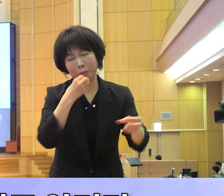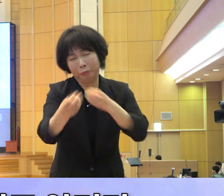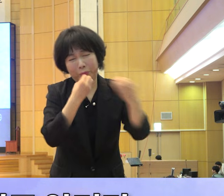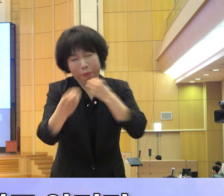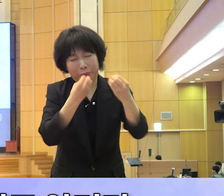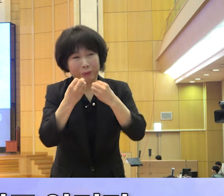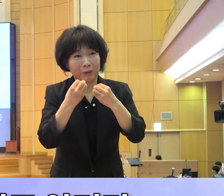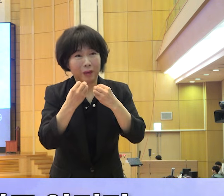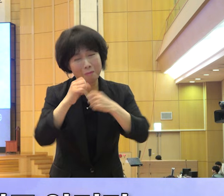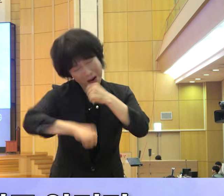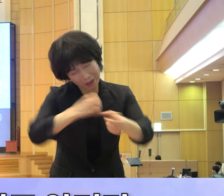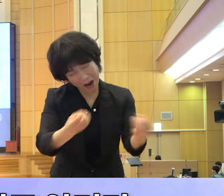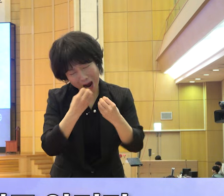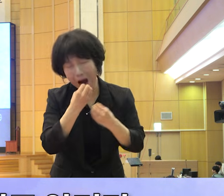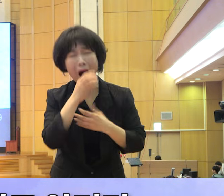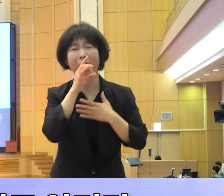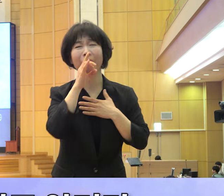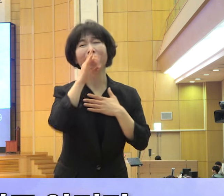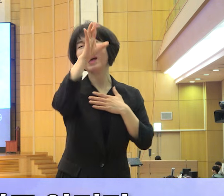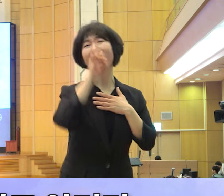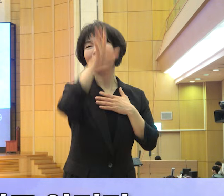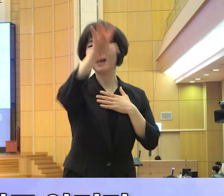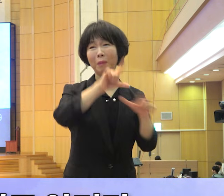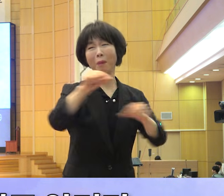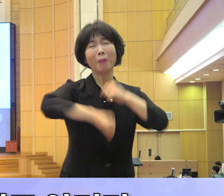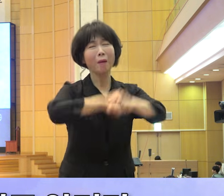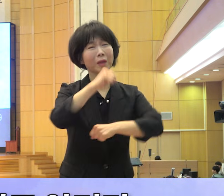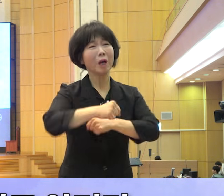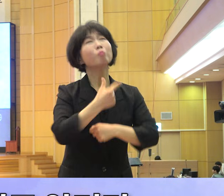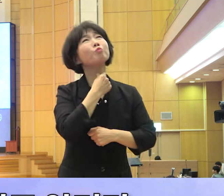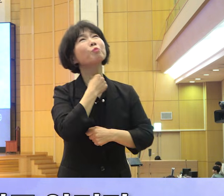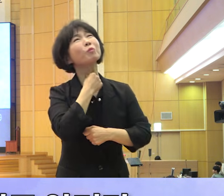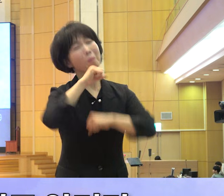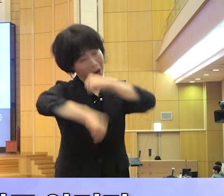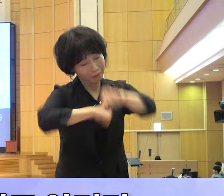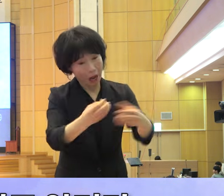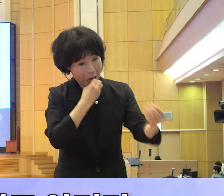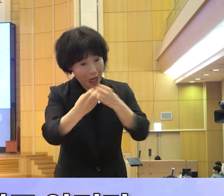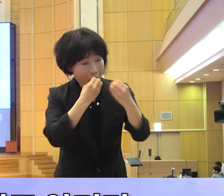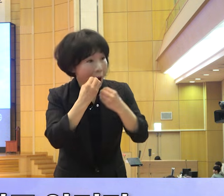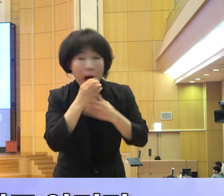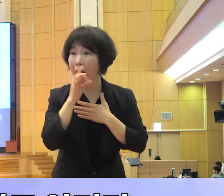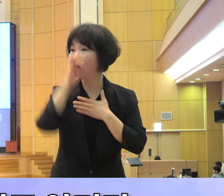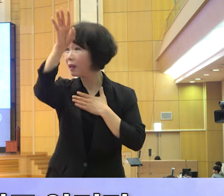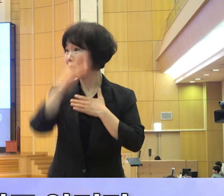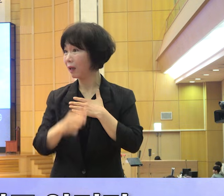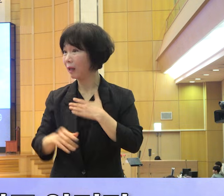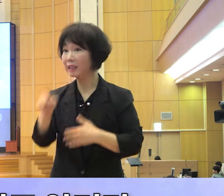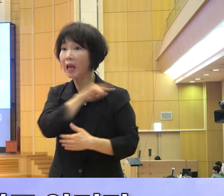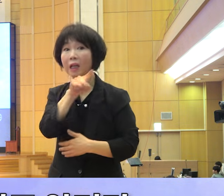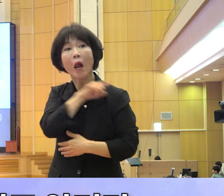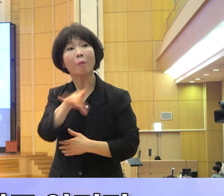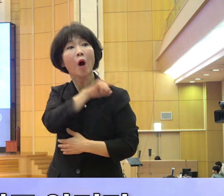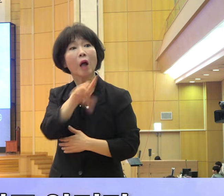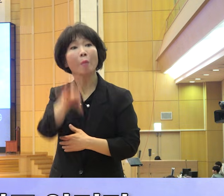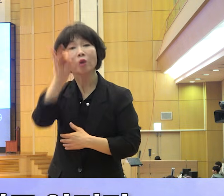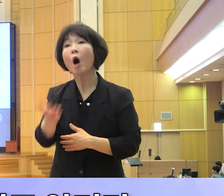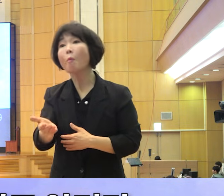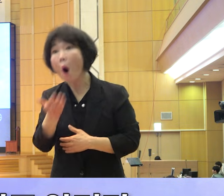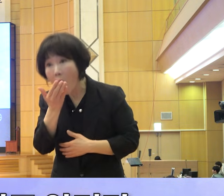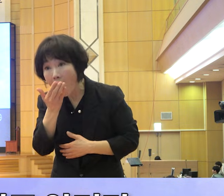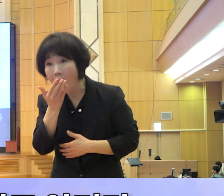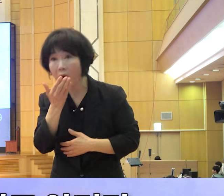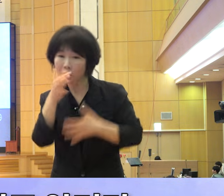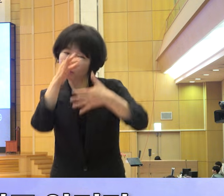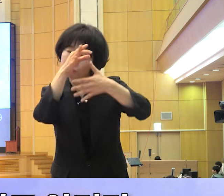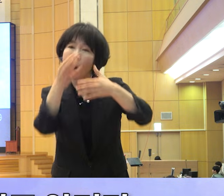그게 막국수예요. 막 먹는 거야. 그냥 먼저 먹어야 되는 게 뭔지 나중 먹어야 되는지